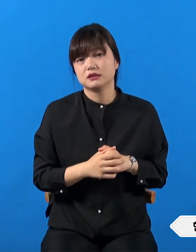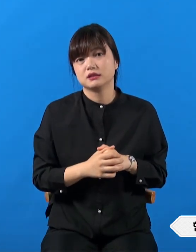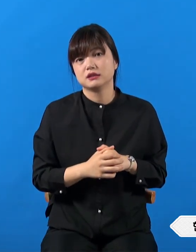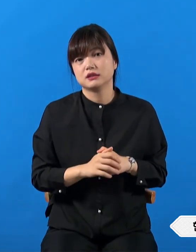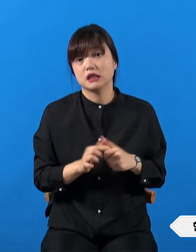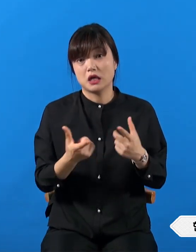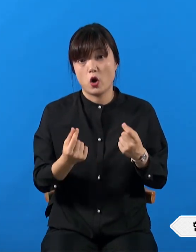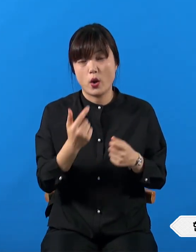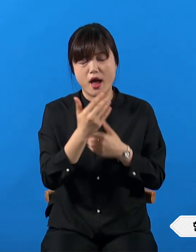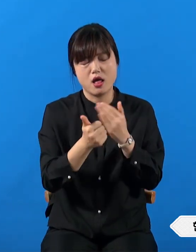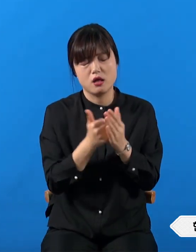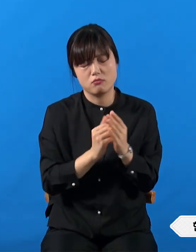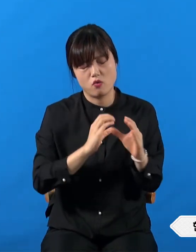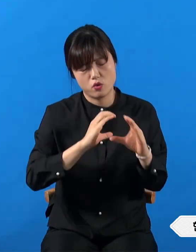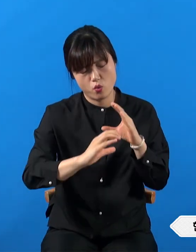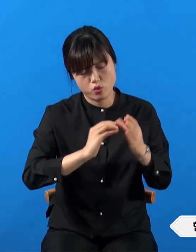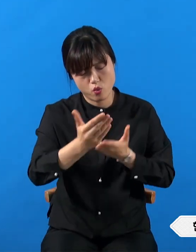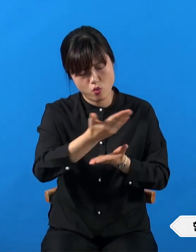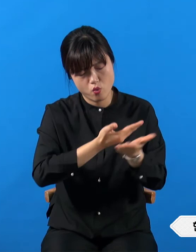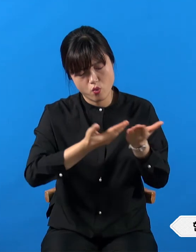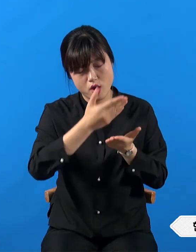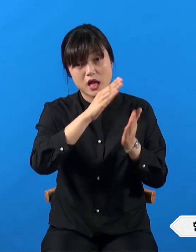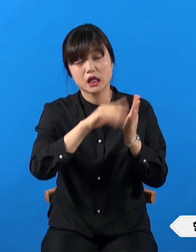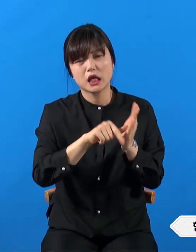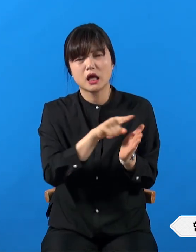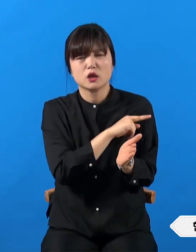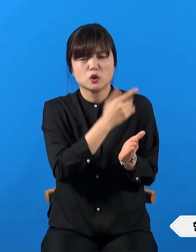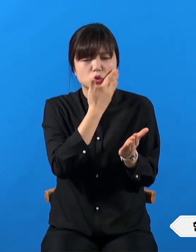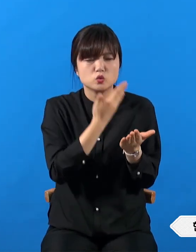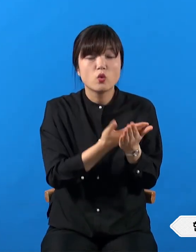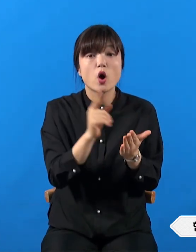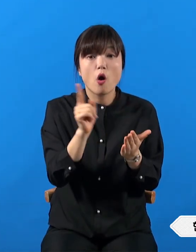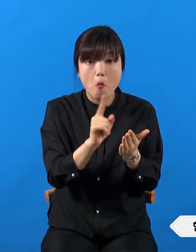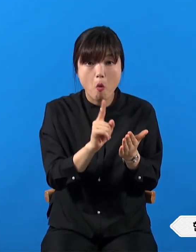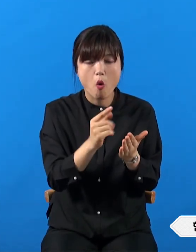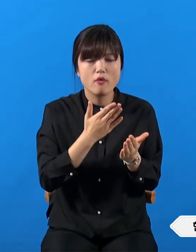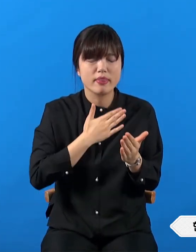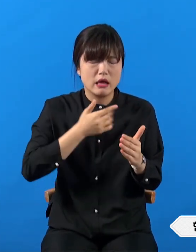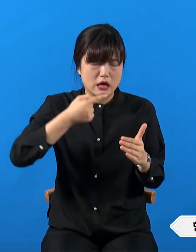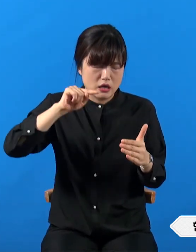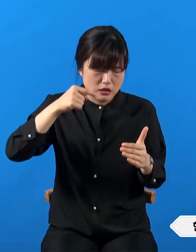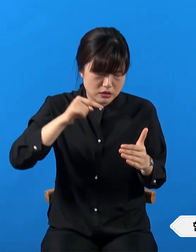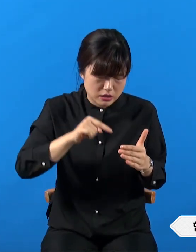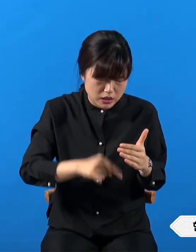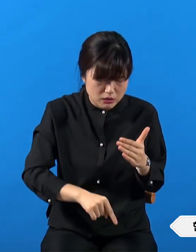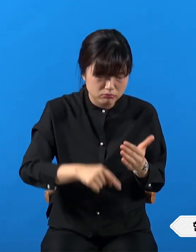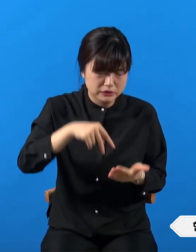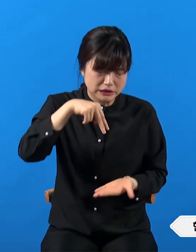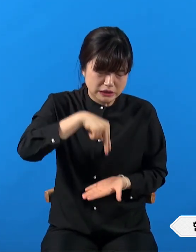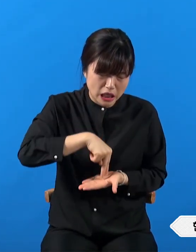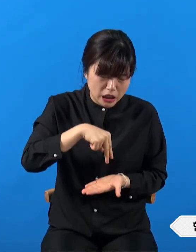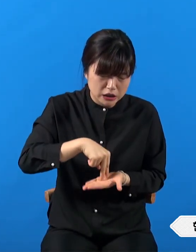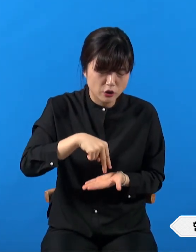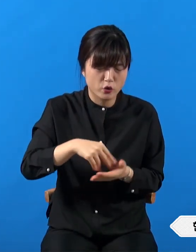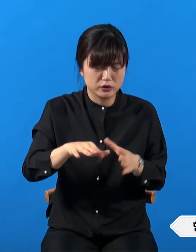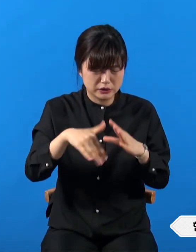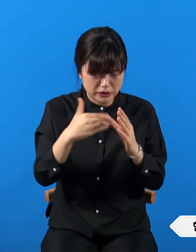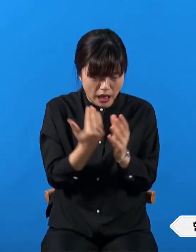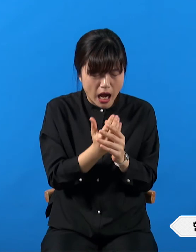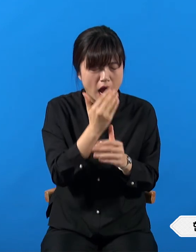자, 그렇게 하나님과 교통할 때에 중요한 것은 내 깊은 사정을 다